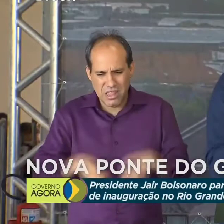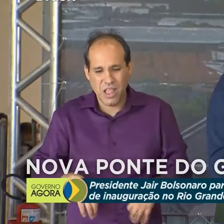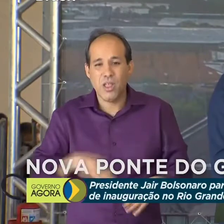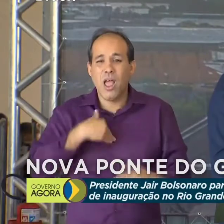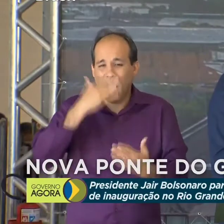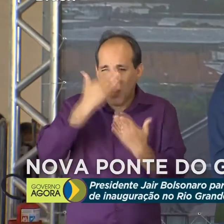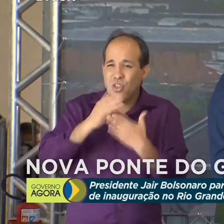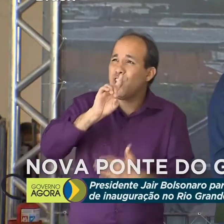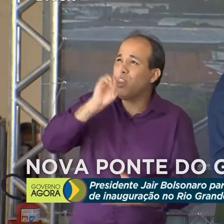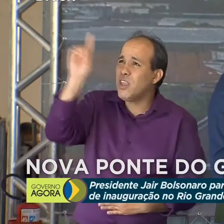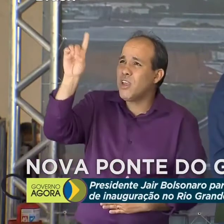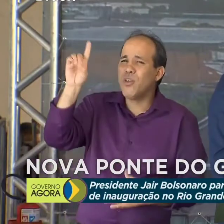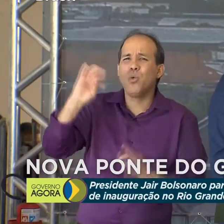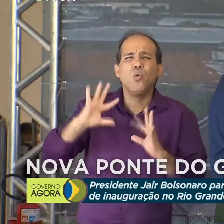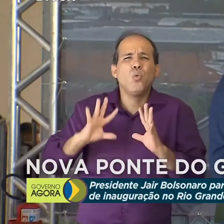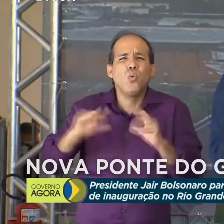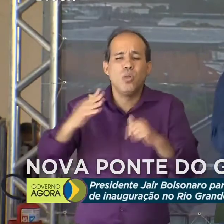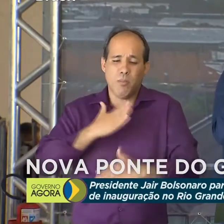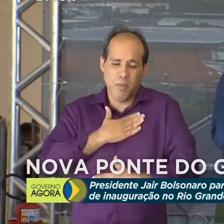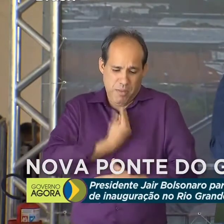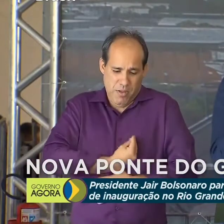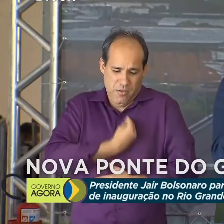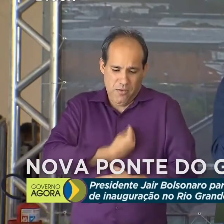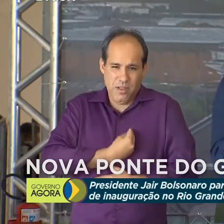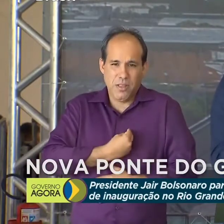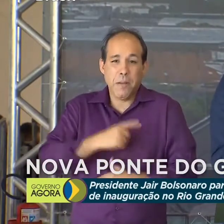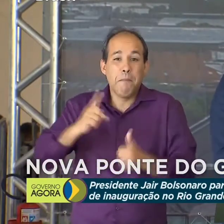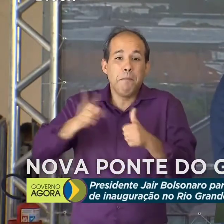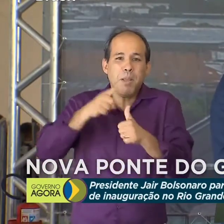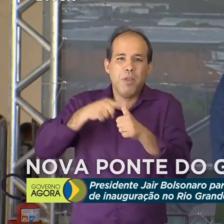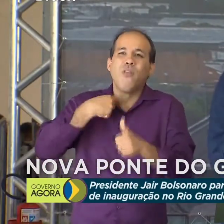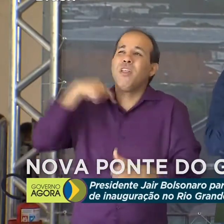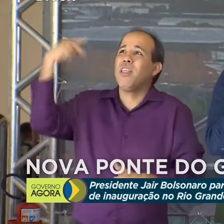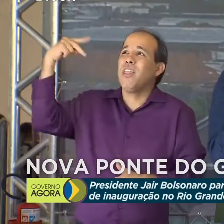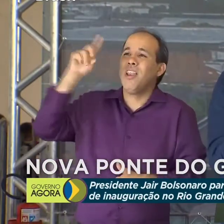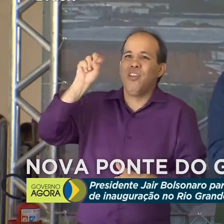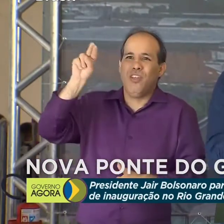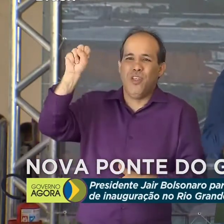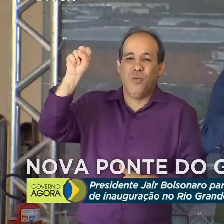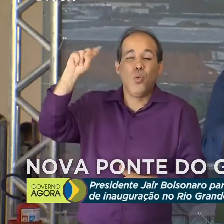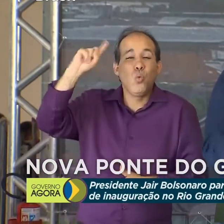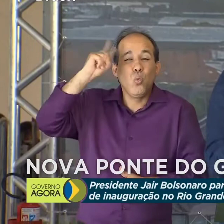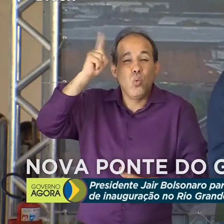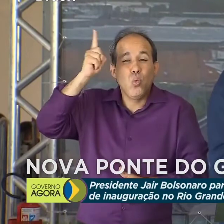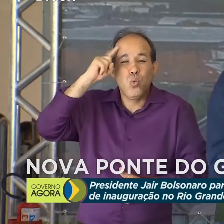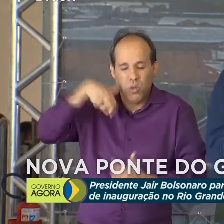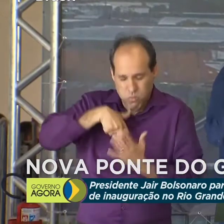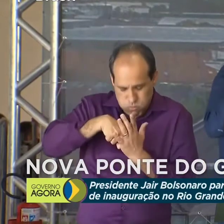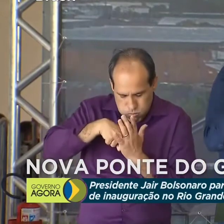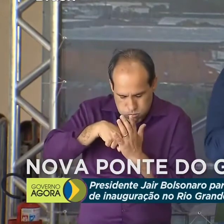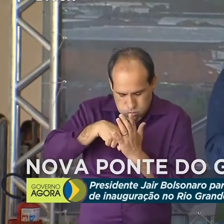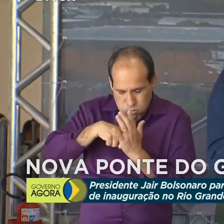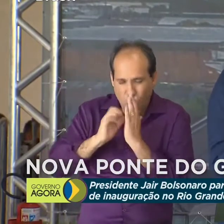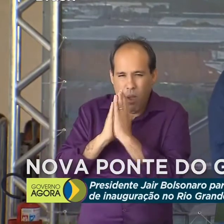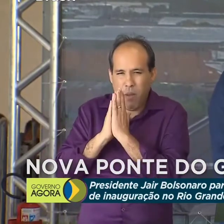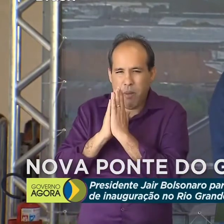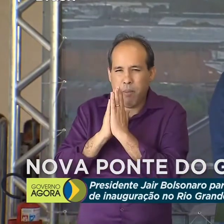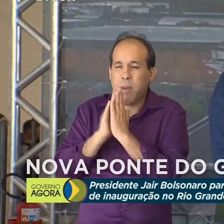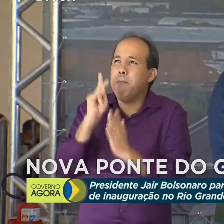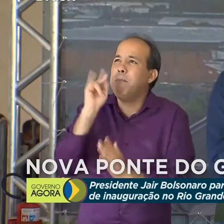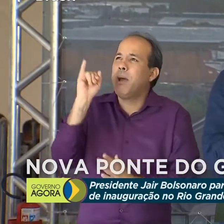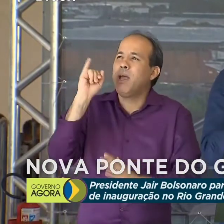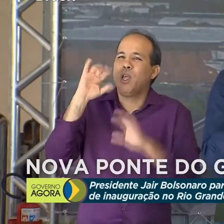Acredito em Deus, tudo para a minha vida passa por Ele. Todo dia dobro meus joelhos e rezo um Pai